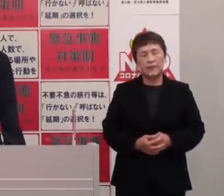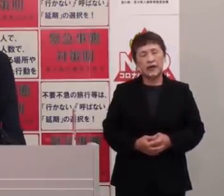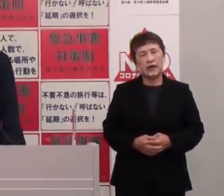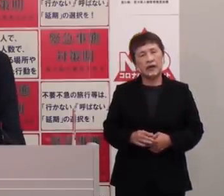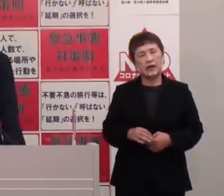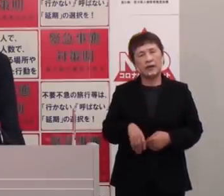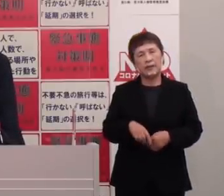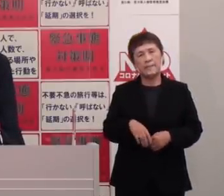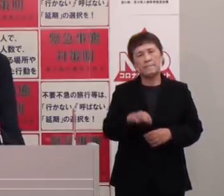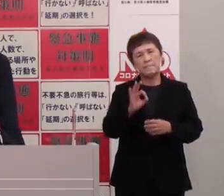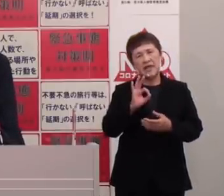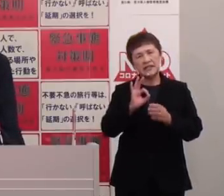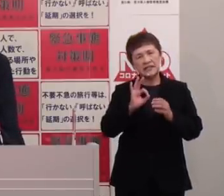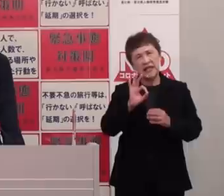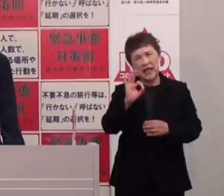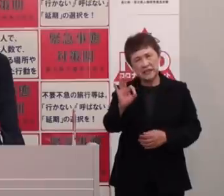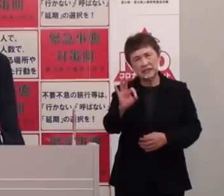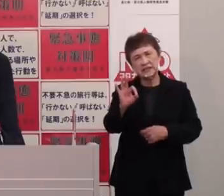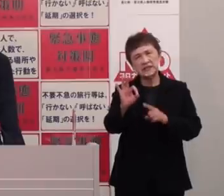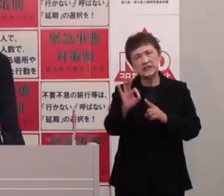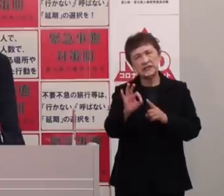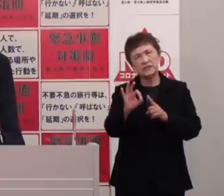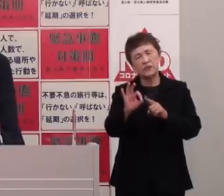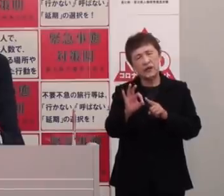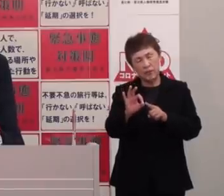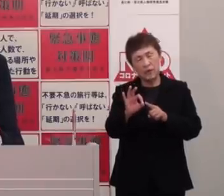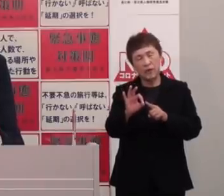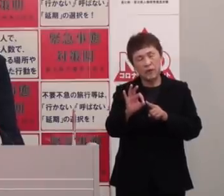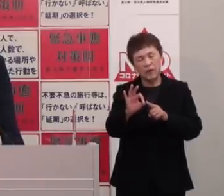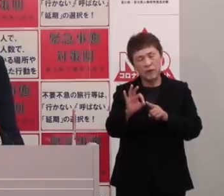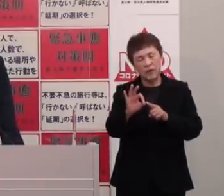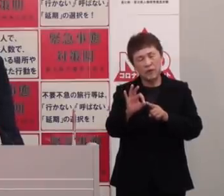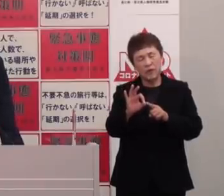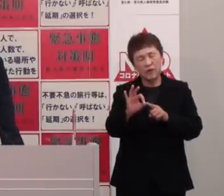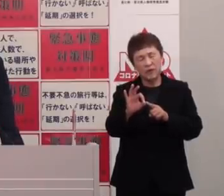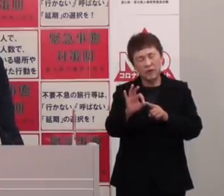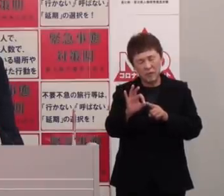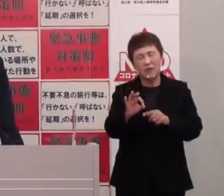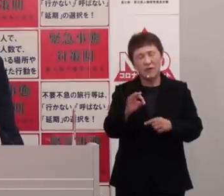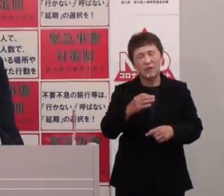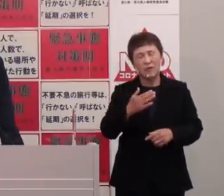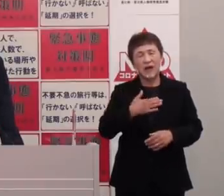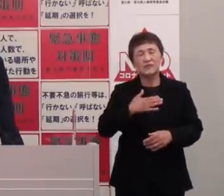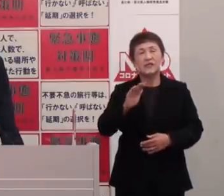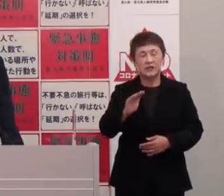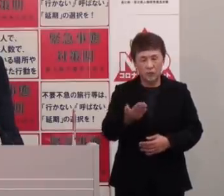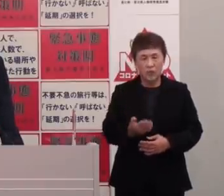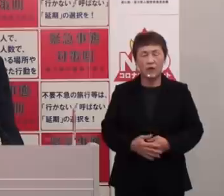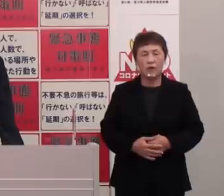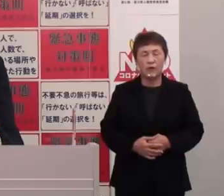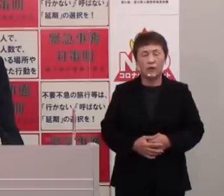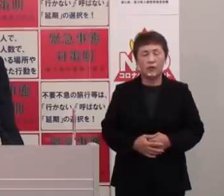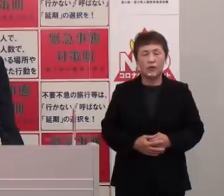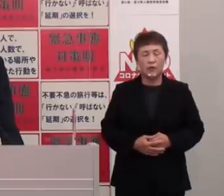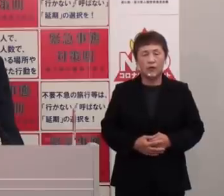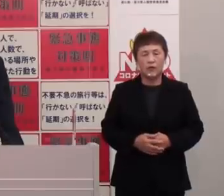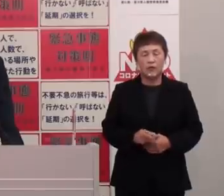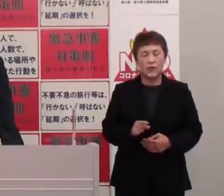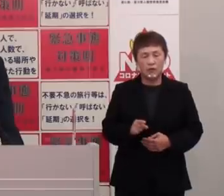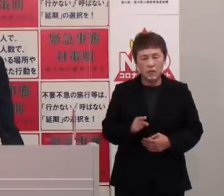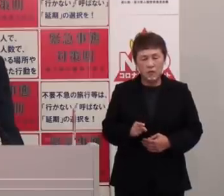、メッセージ性というおっしゃったことも理解できるんですけれども、この措